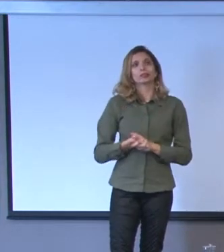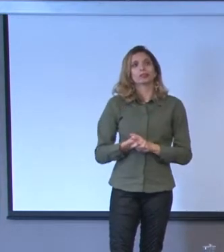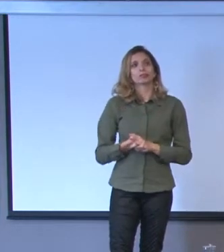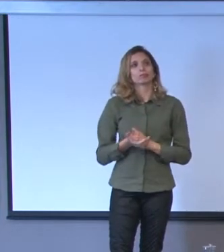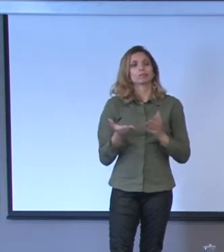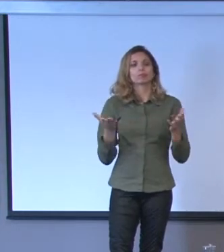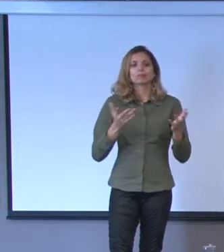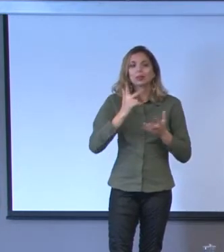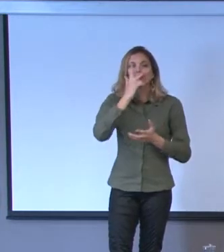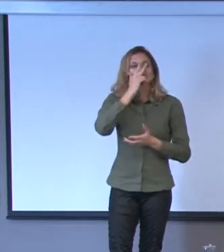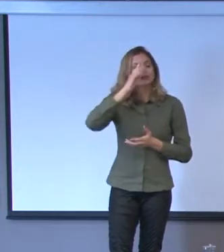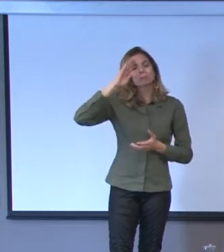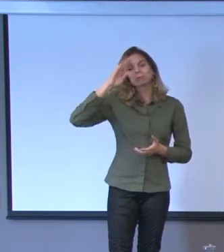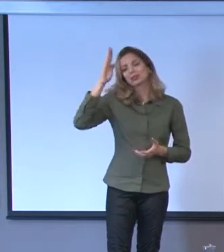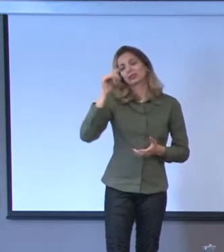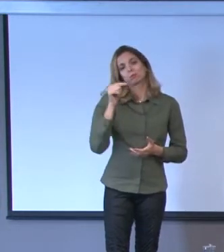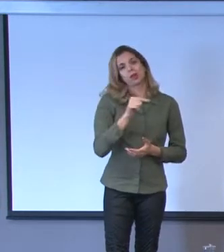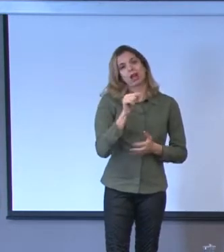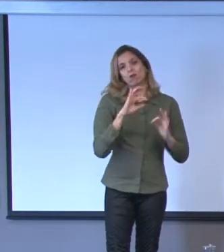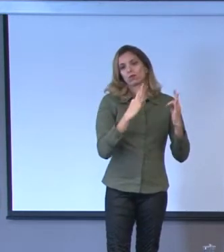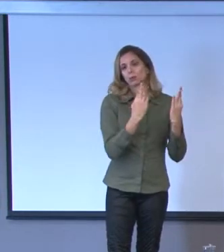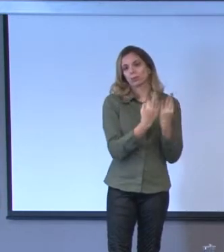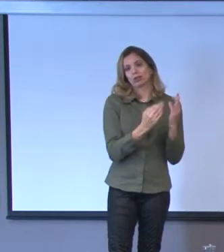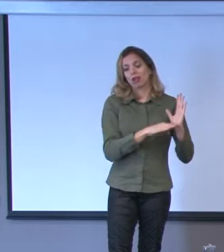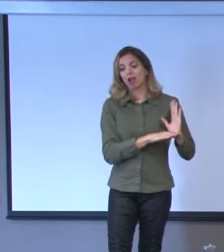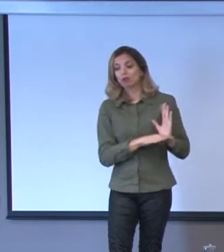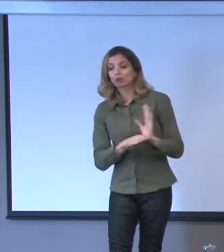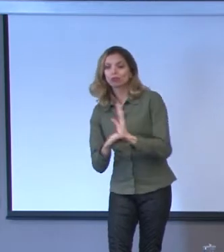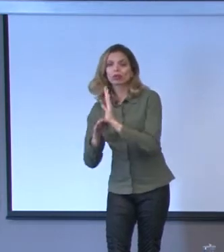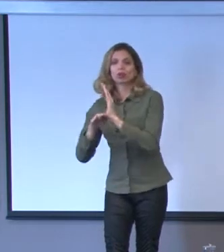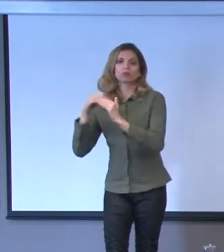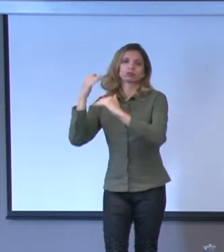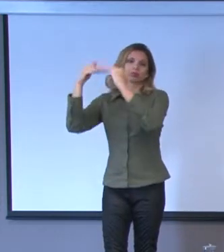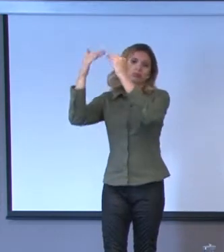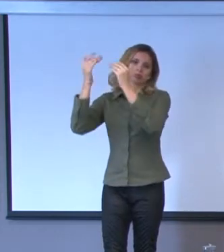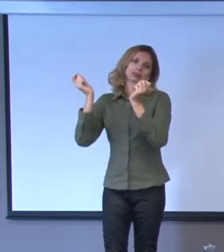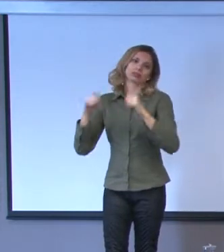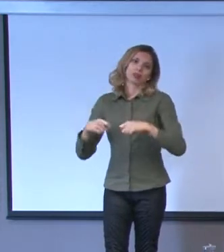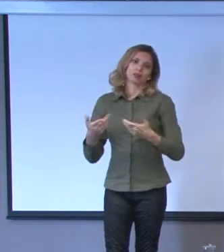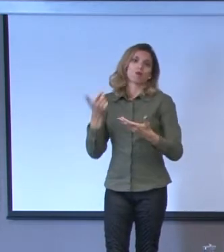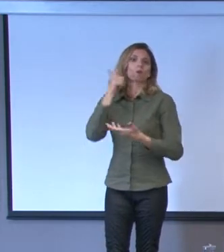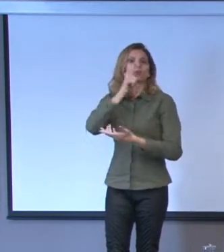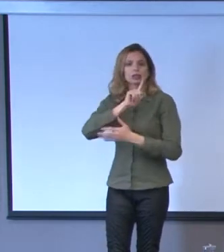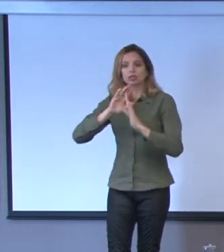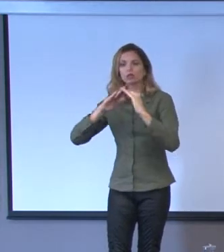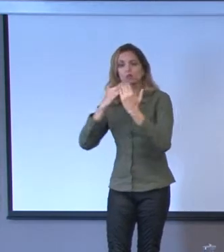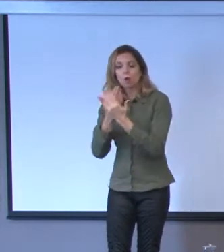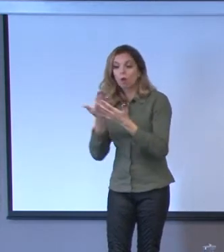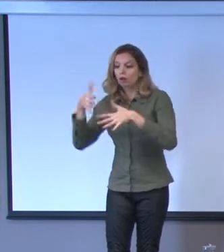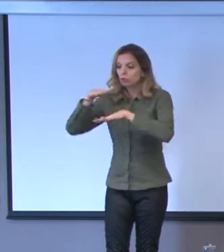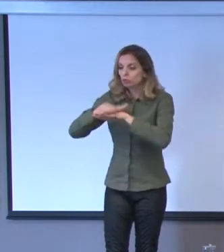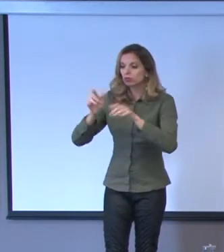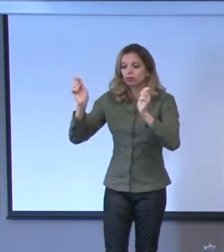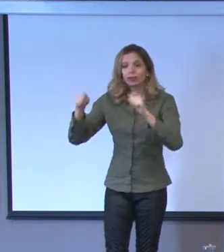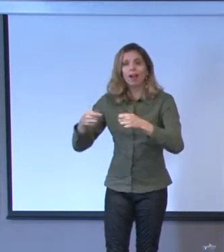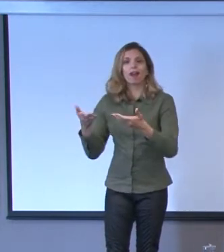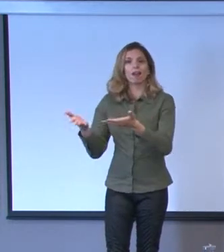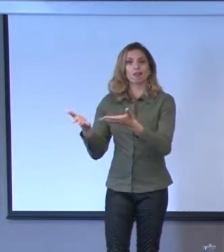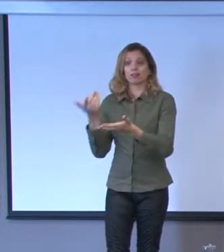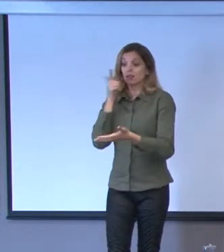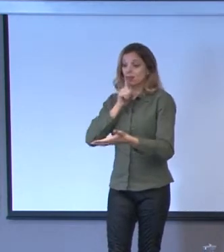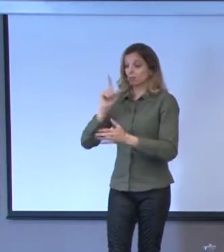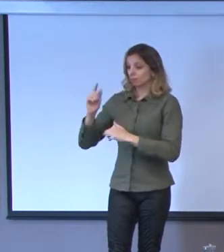um ator fundamental para que a gente consiga fazer com que o ambiente, né, da sala de aula